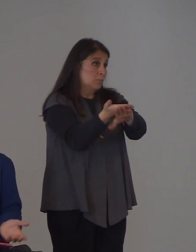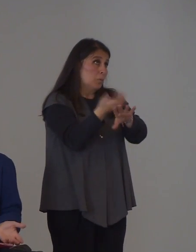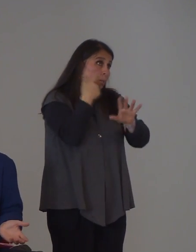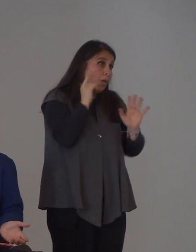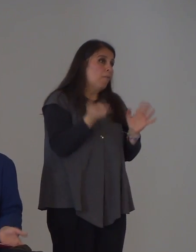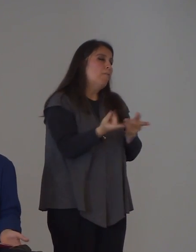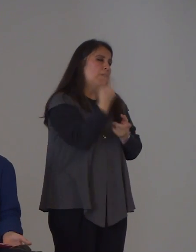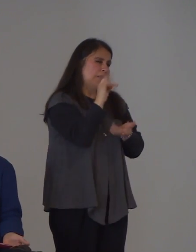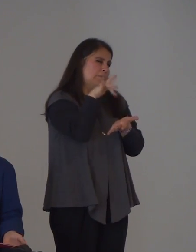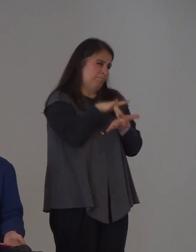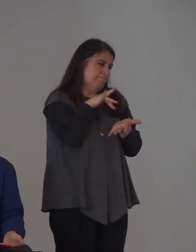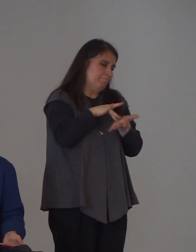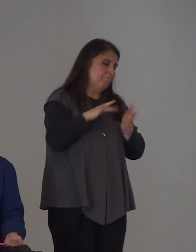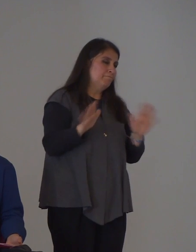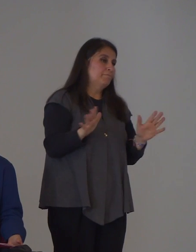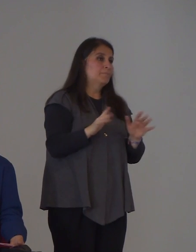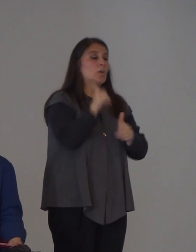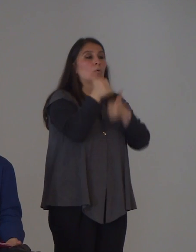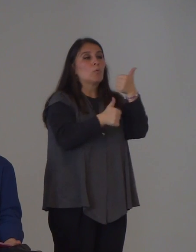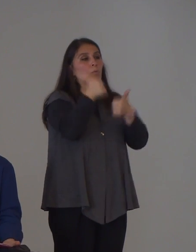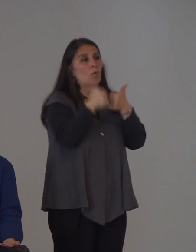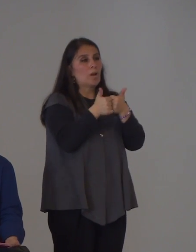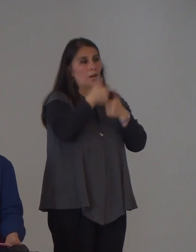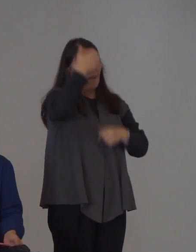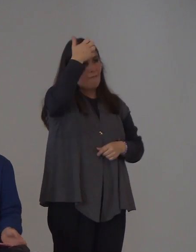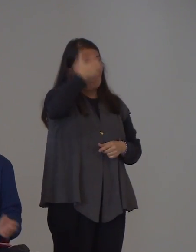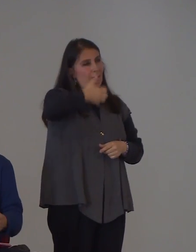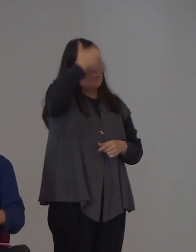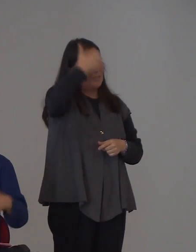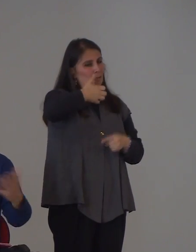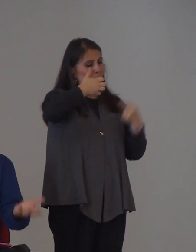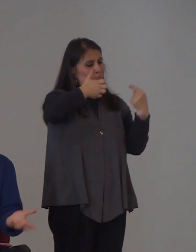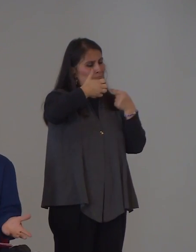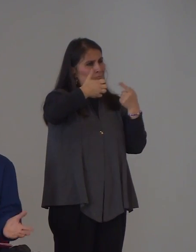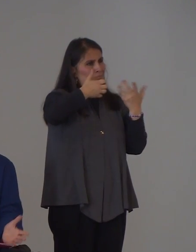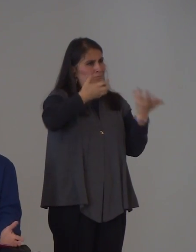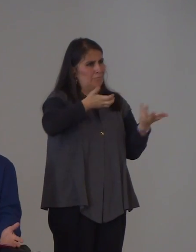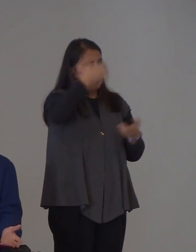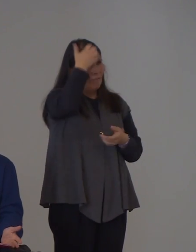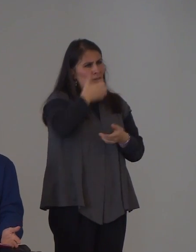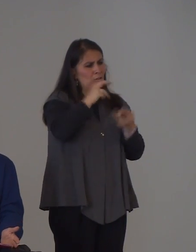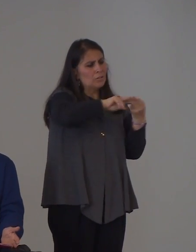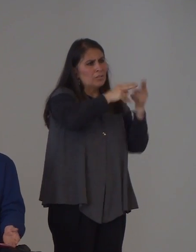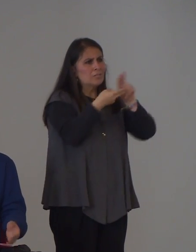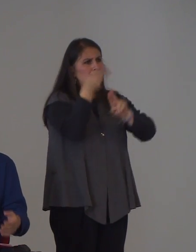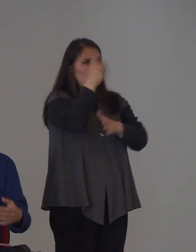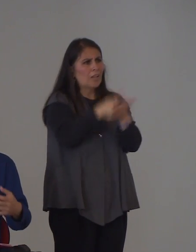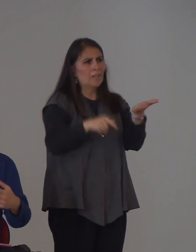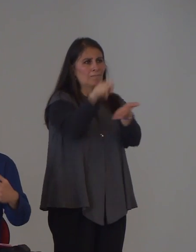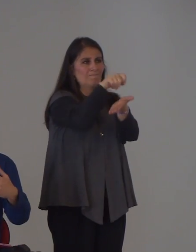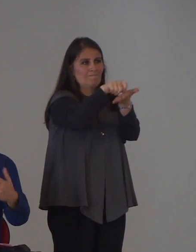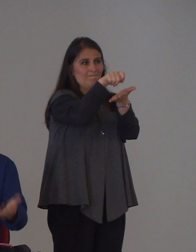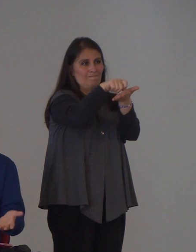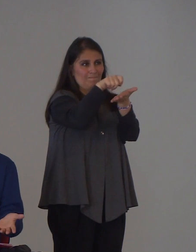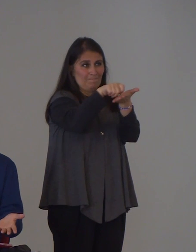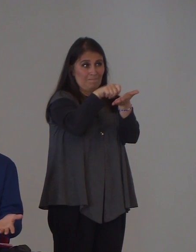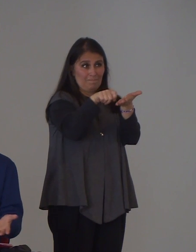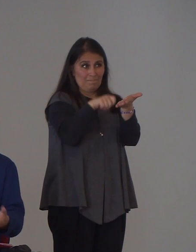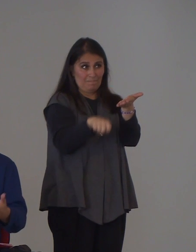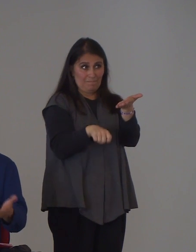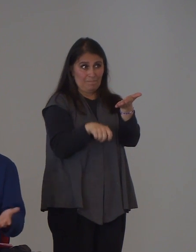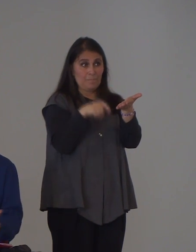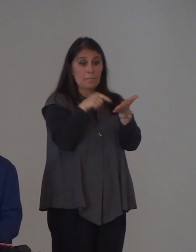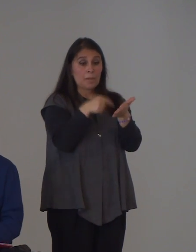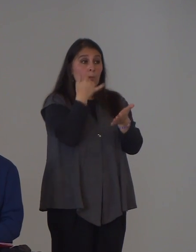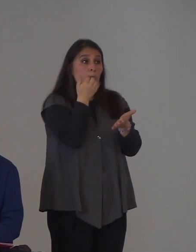igual que en las universidades, es la cuestión de la evaluación y la evaluación en relación a la escritura. En las